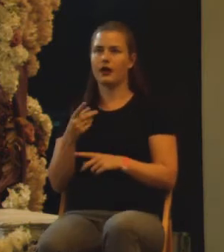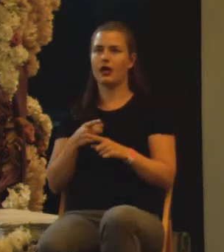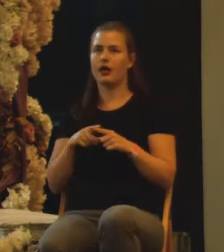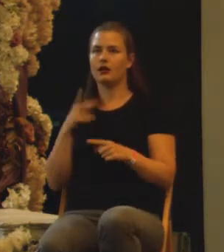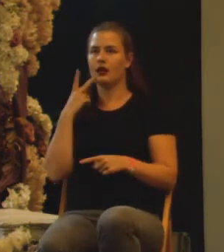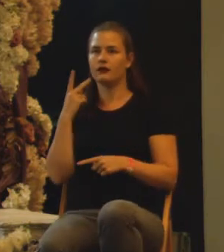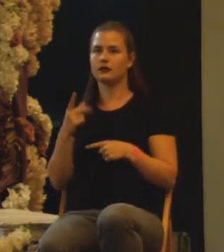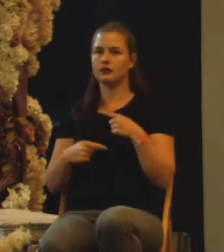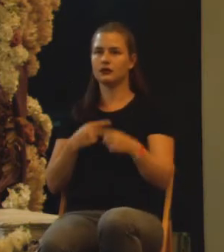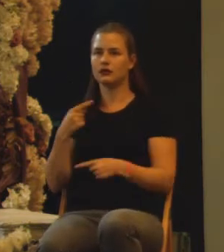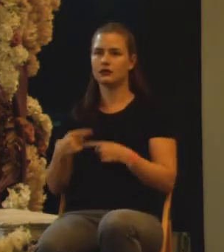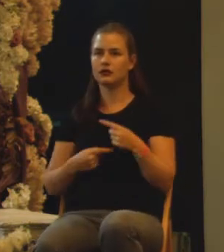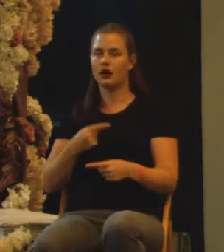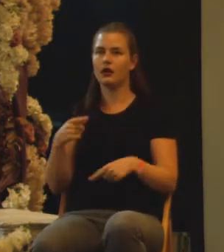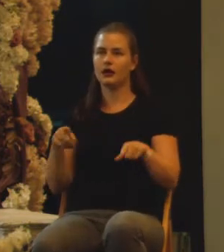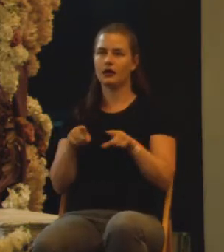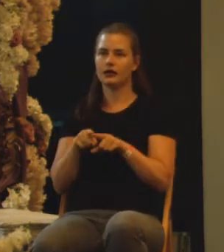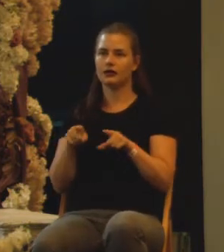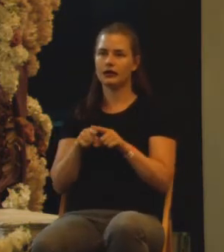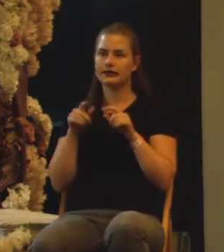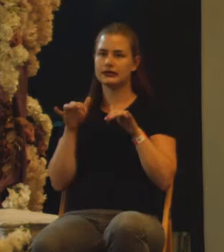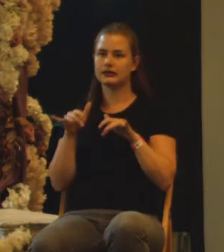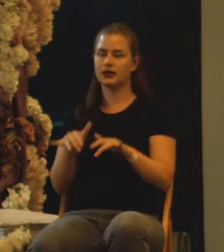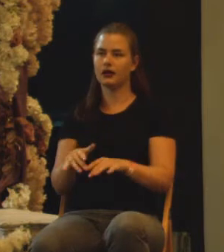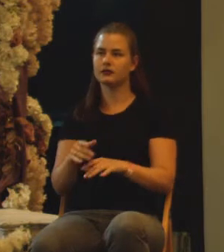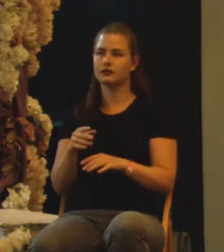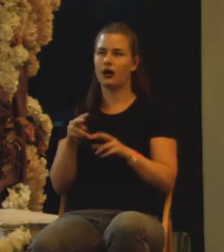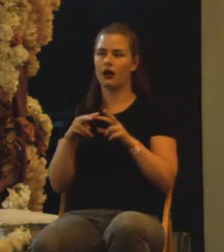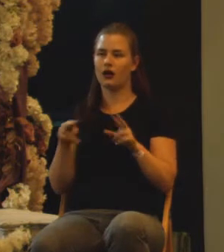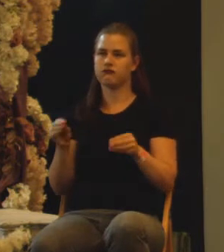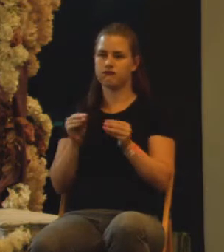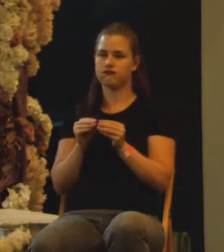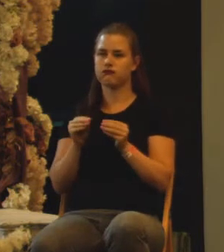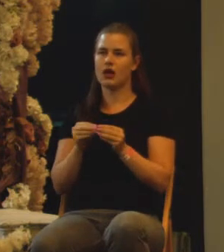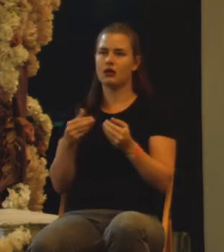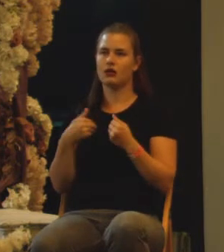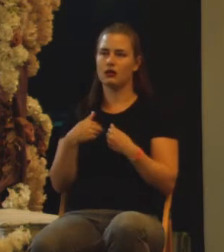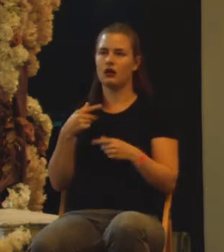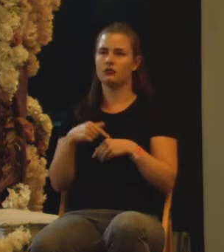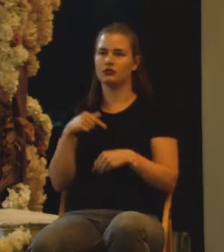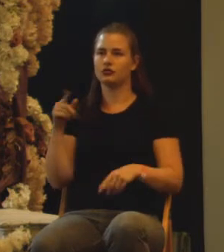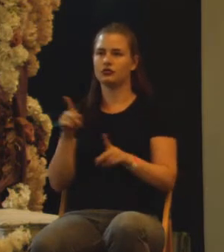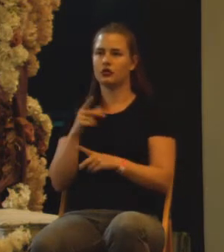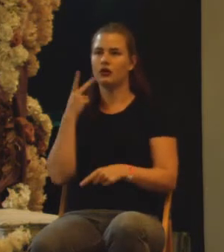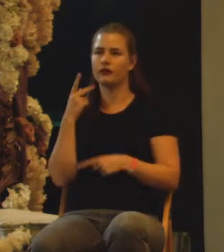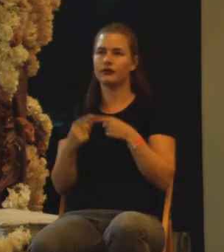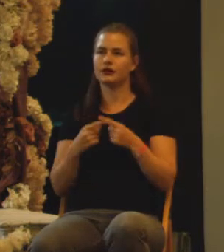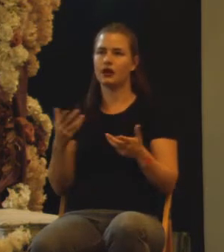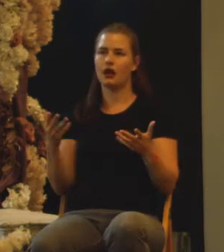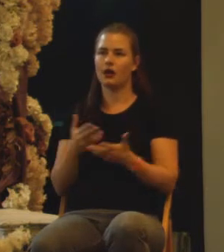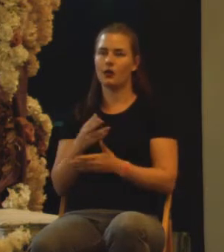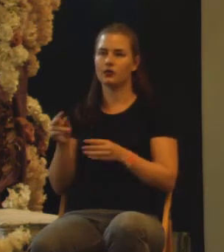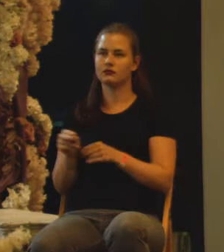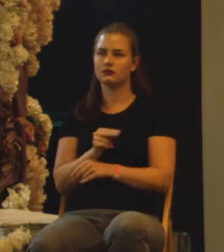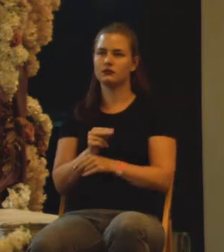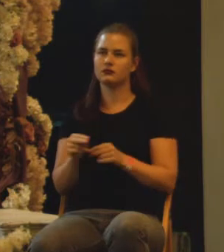всегда такие действия однообразные. Мне кажется, что это всегда, наверное, какая-то терапия,